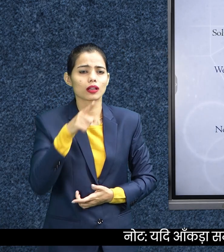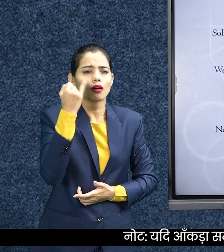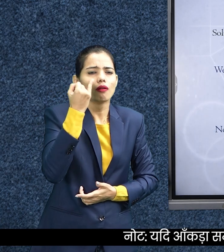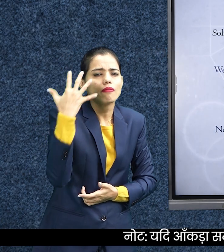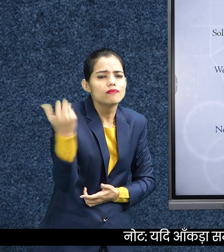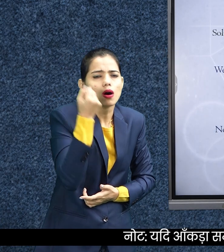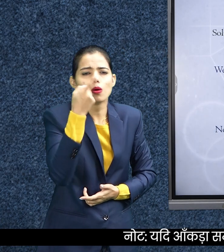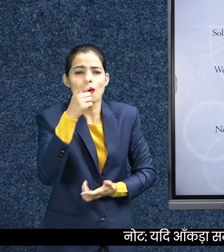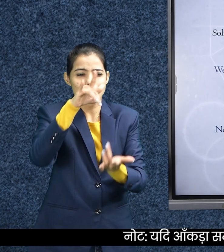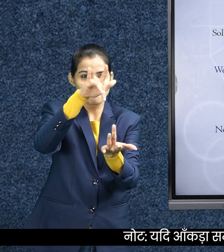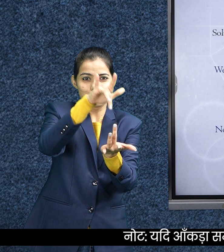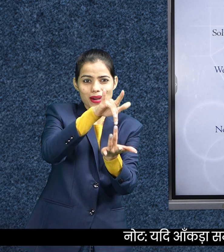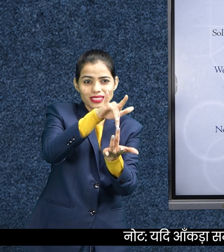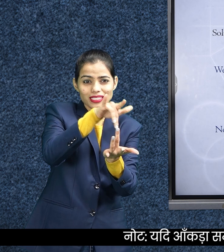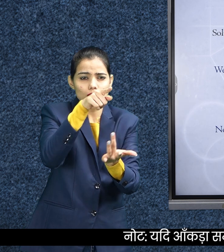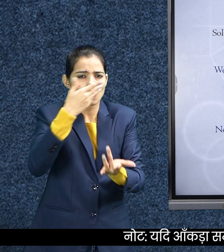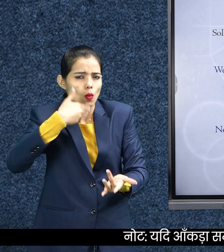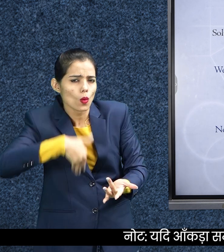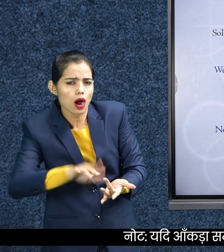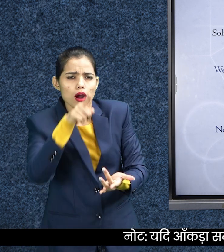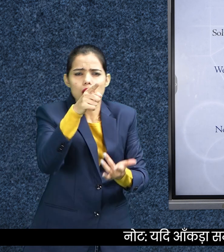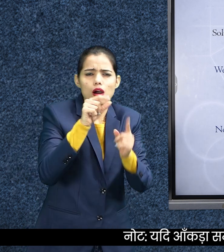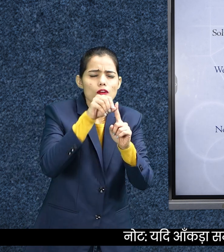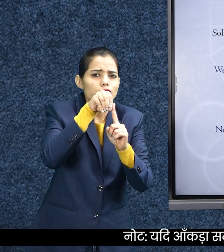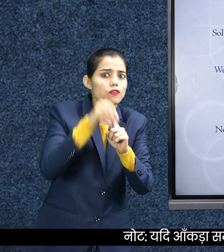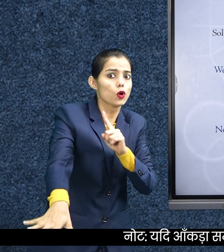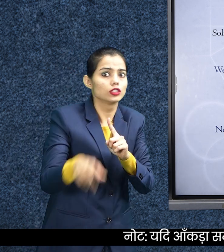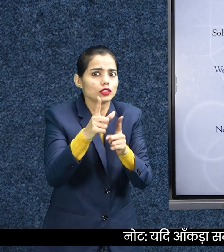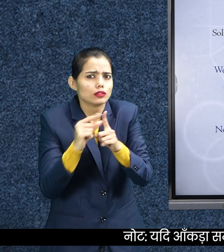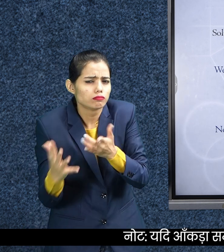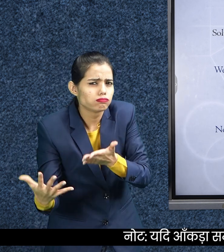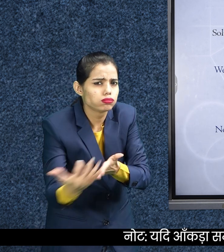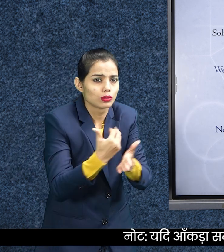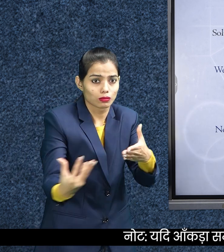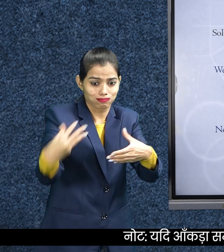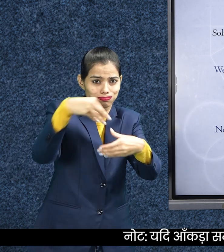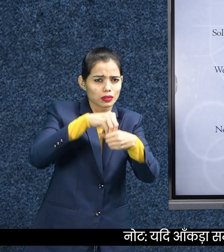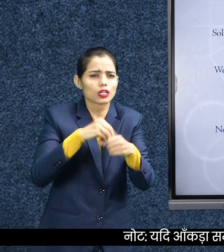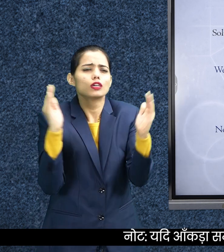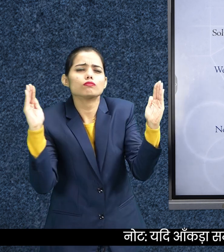नोट: यदि आंकड़ समुच्चय संगठन छोटा है तो यह विधि प्रभावी